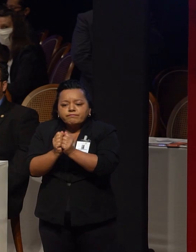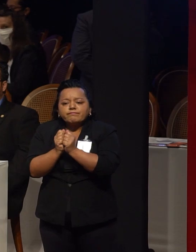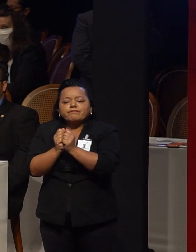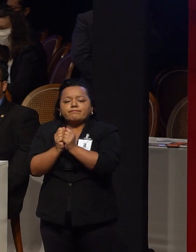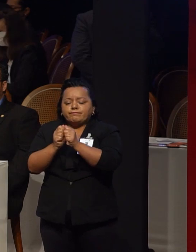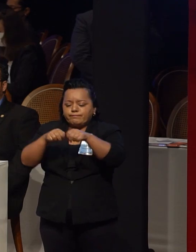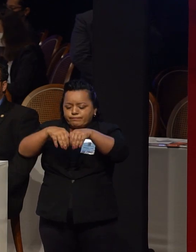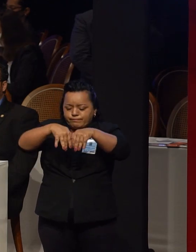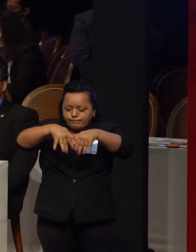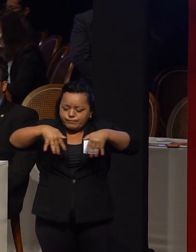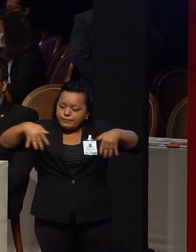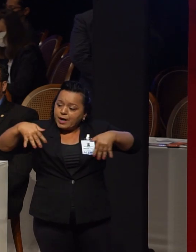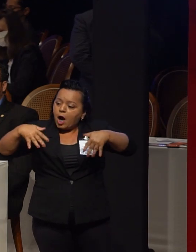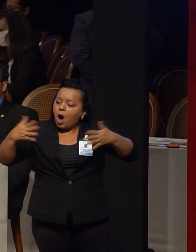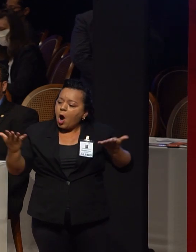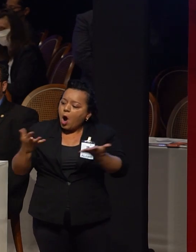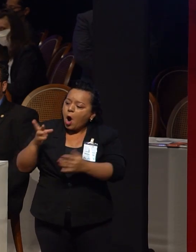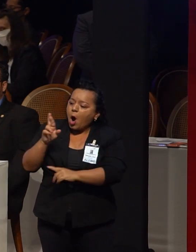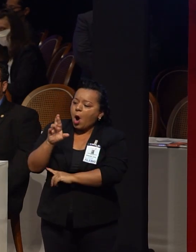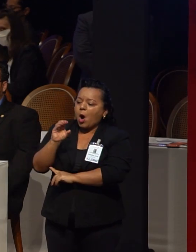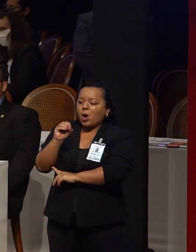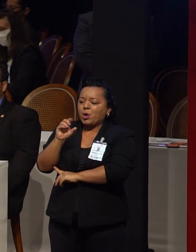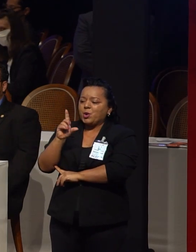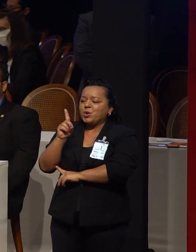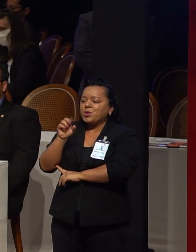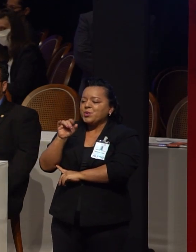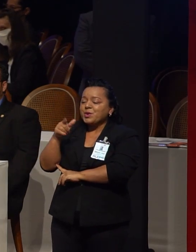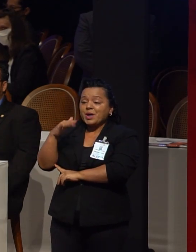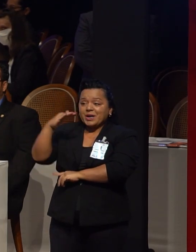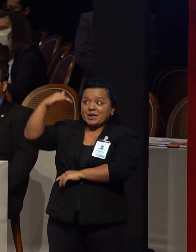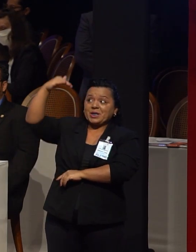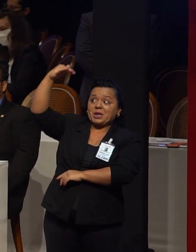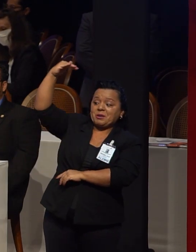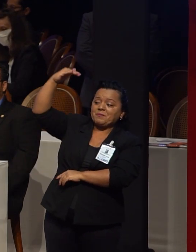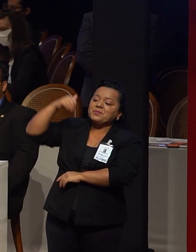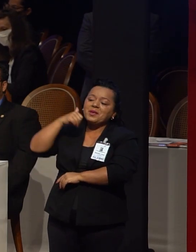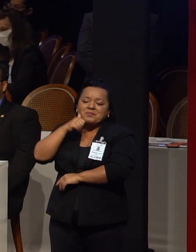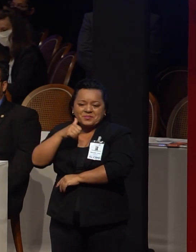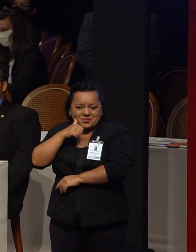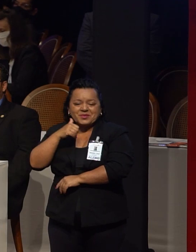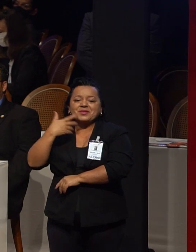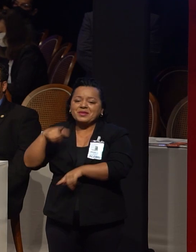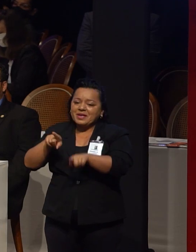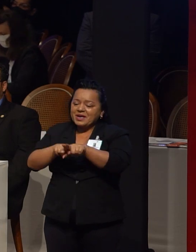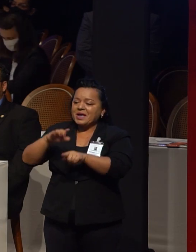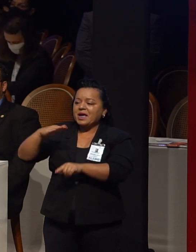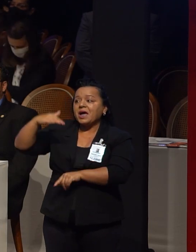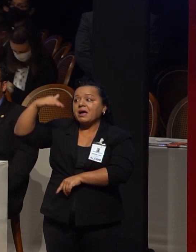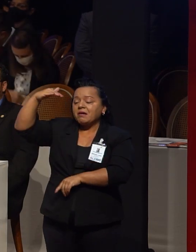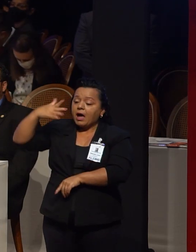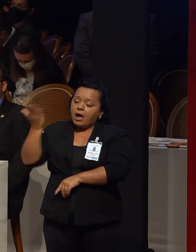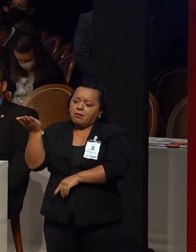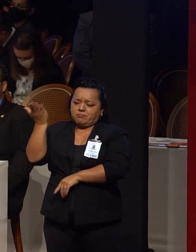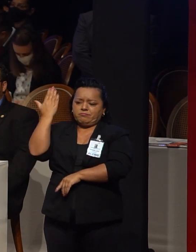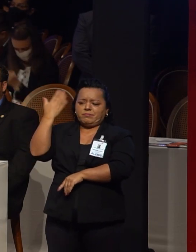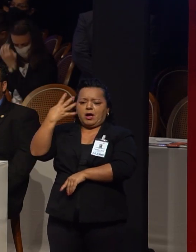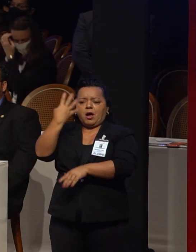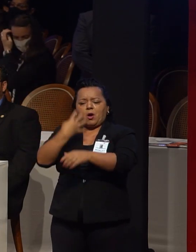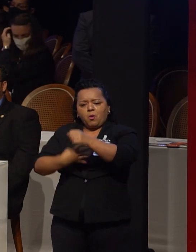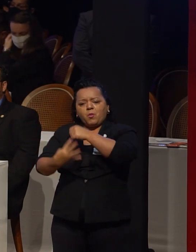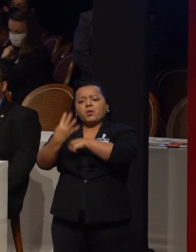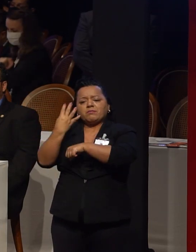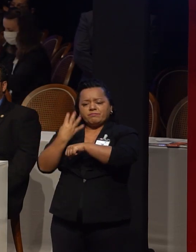disposição, o Rodrigo agora grandão, Rodrigo Rocha, a Júlia Rocha grandona, eram criancinhas há 4 anos